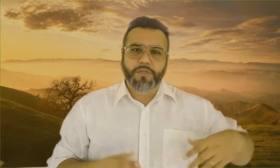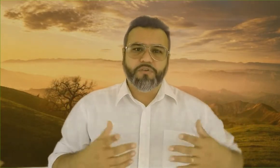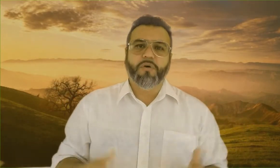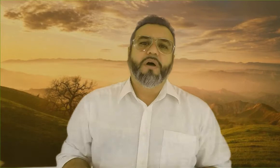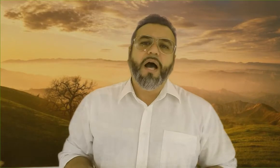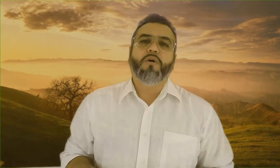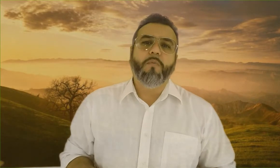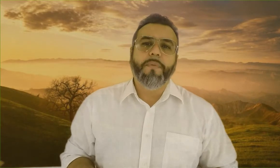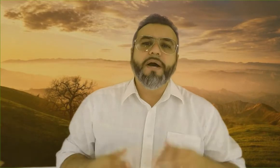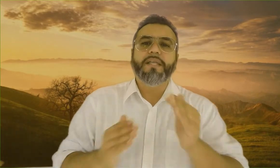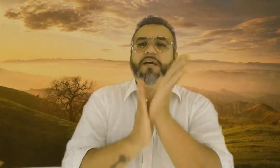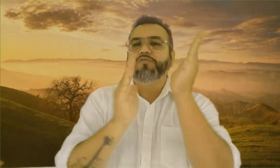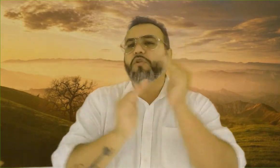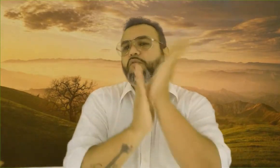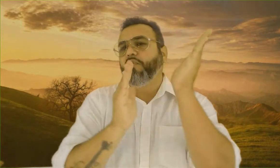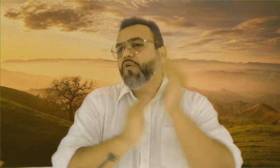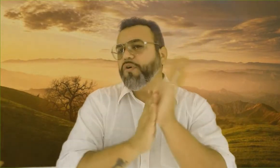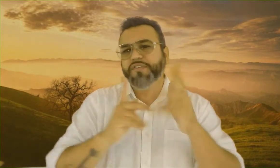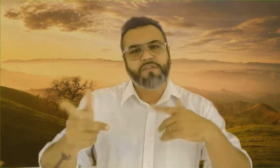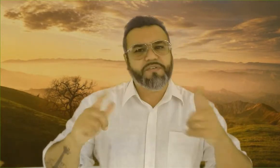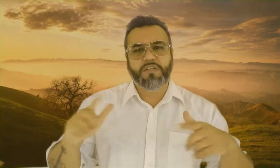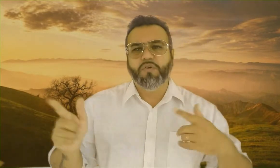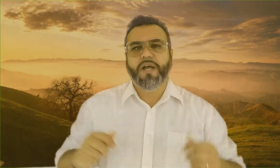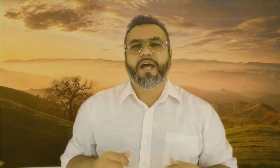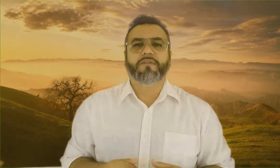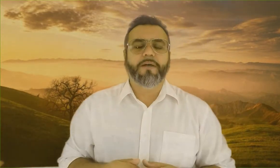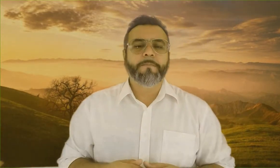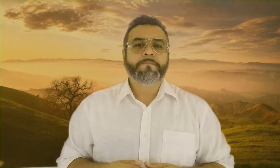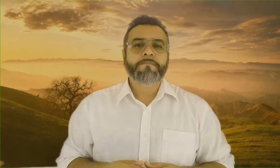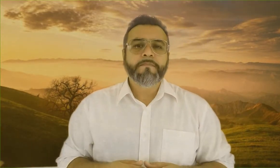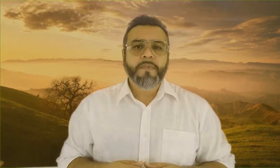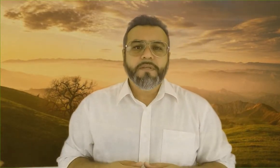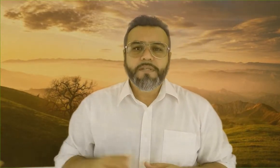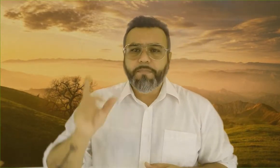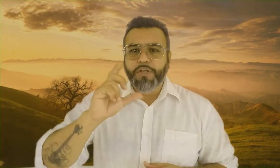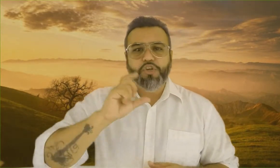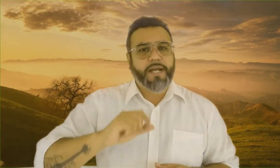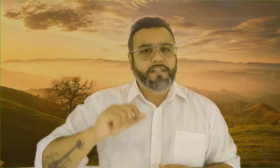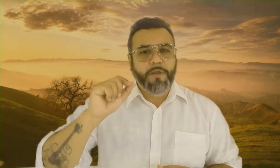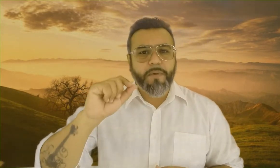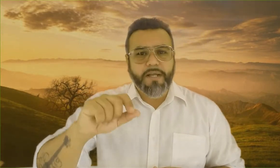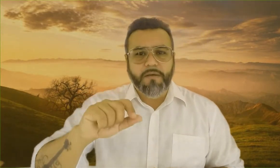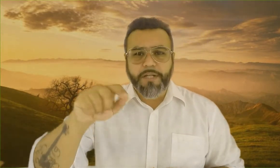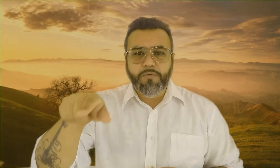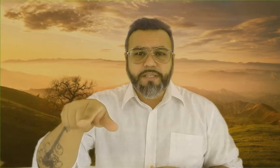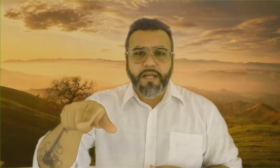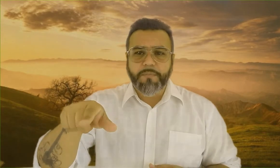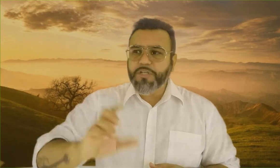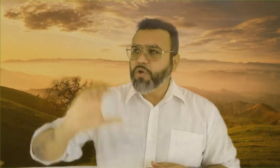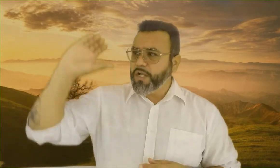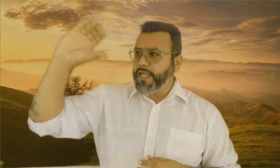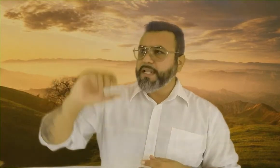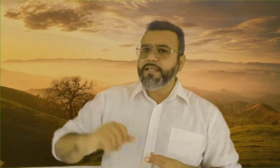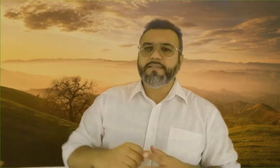pessoal acompanhe, né, os louvores que estão sendo tocados e tal. Você pode jogar também uma câmera no intérprete e colocar ele lá em cima.